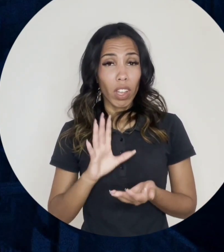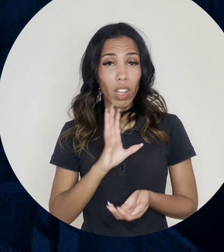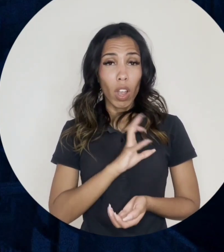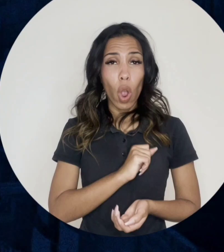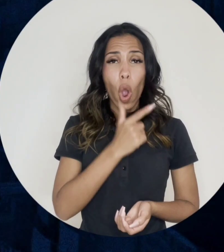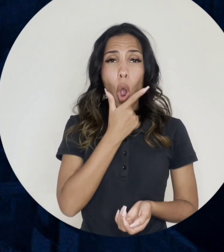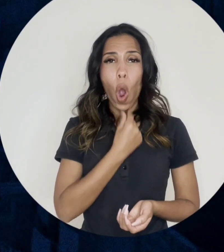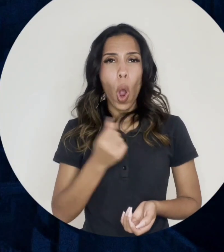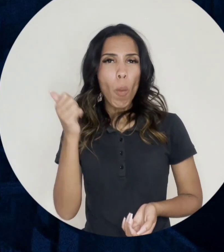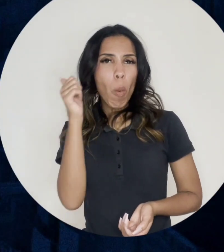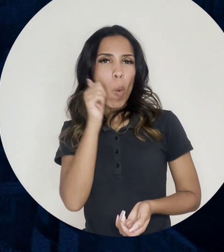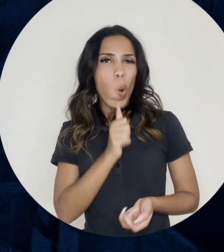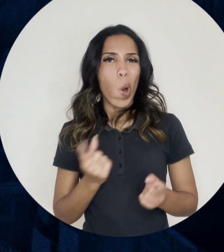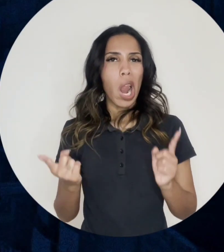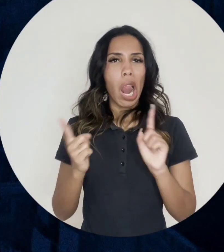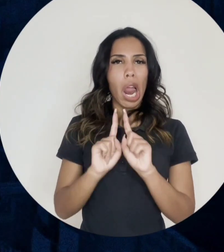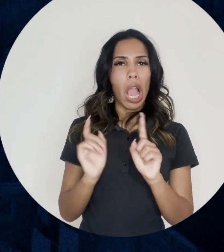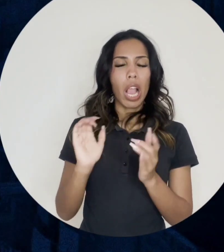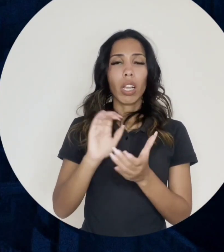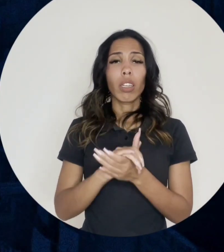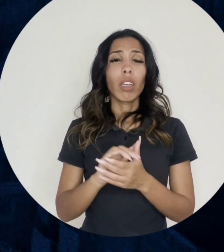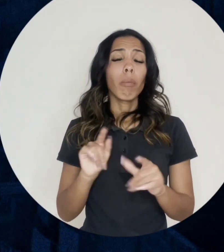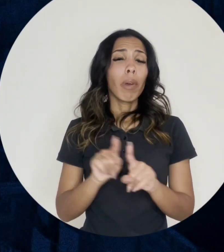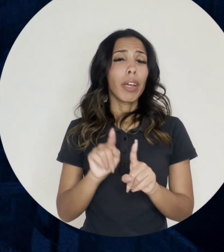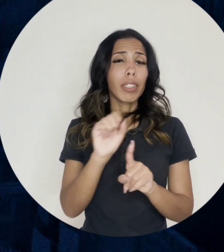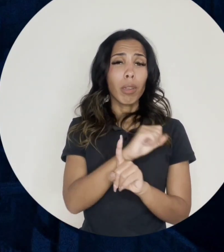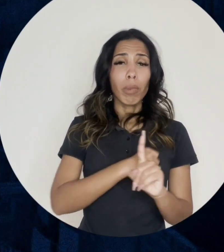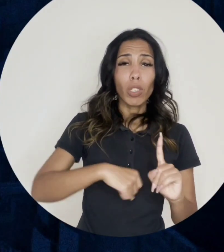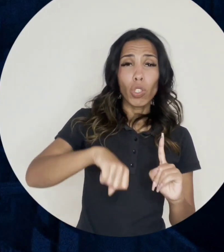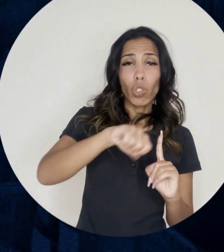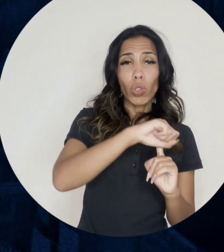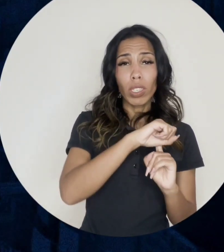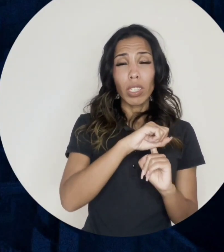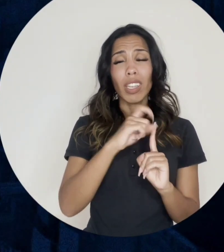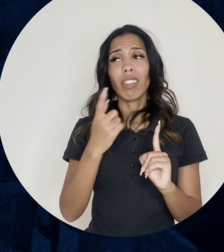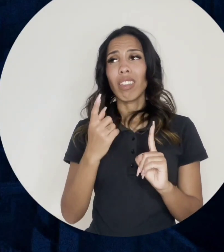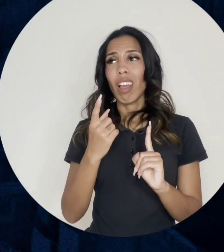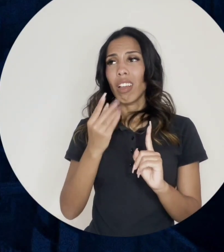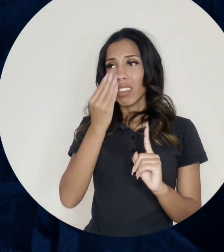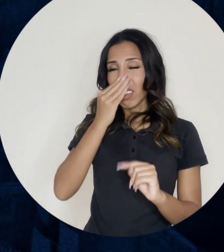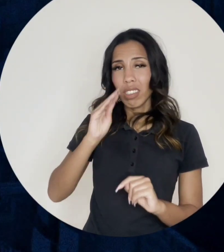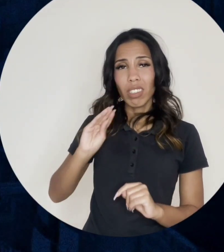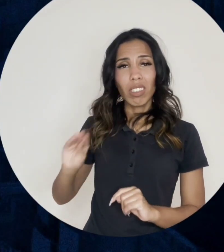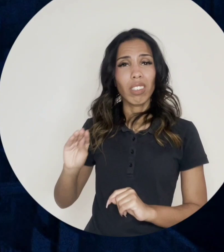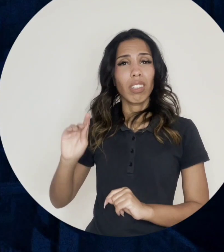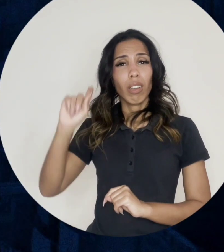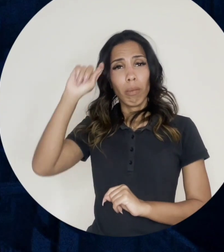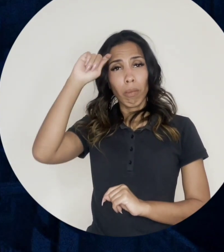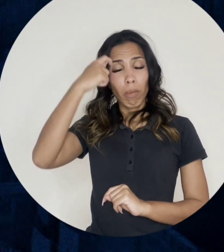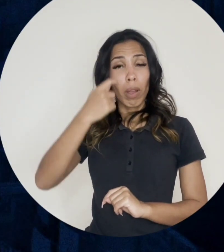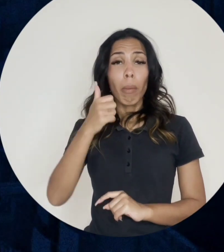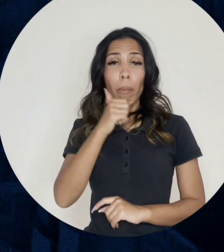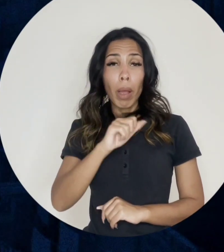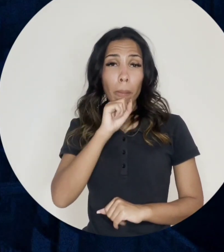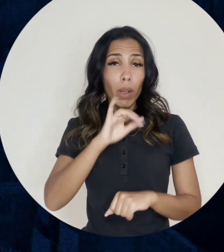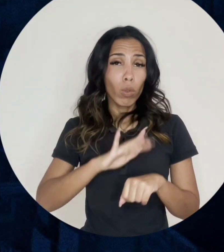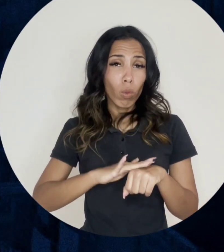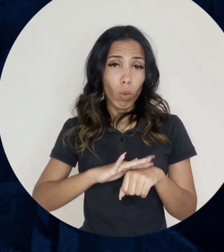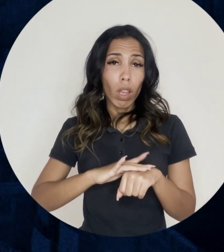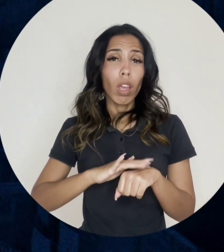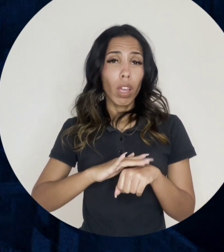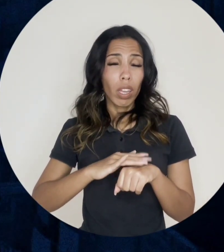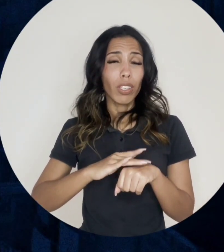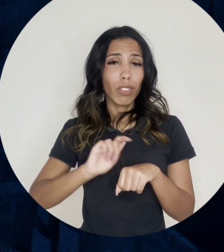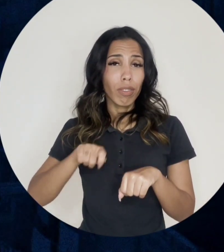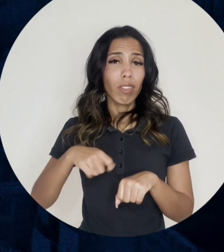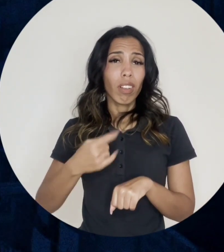mulher, da sociedade para o mais carente, para o preto. Minha mãe adoeceu, virou alcoólatra. Eu acho que